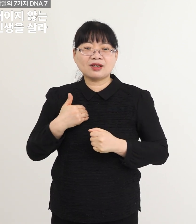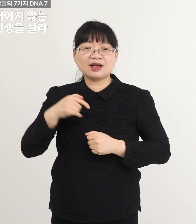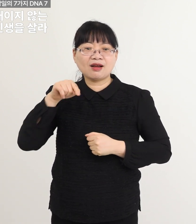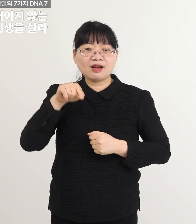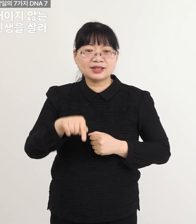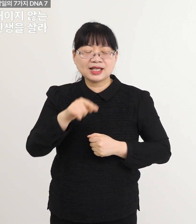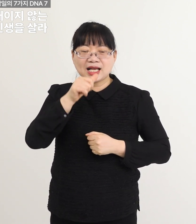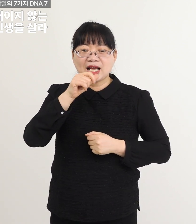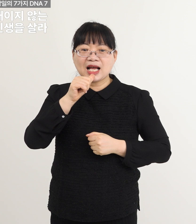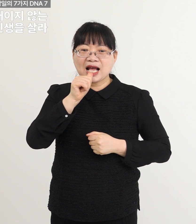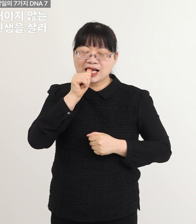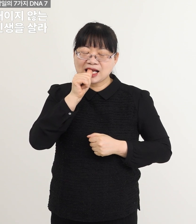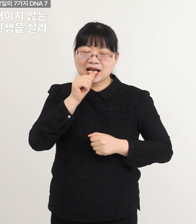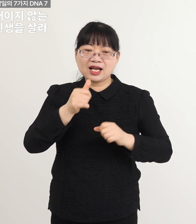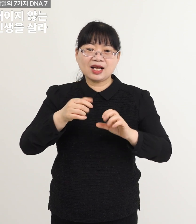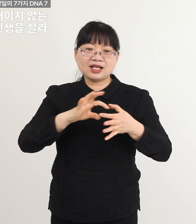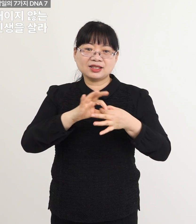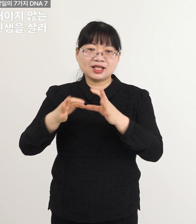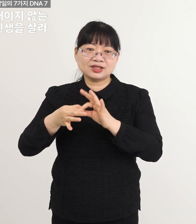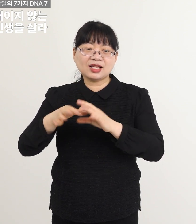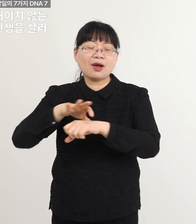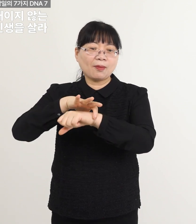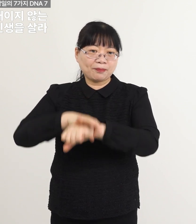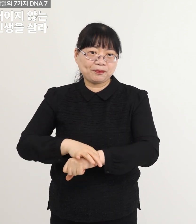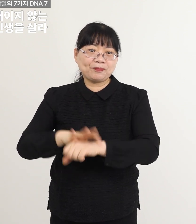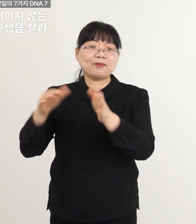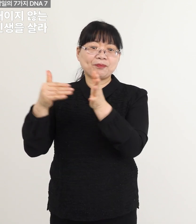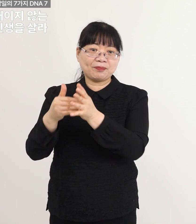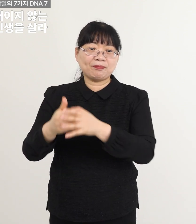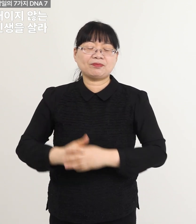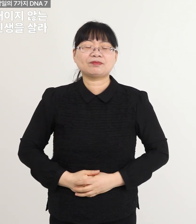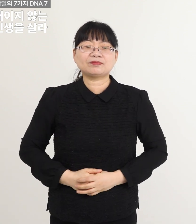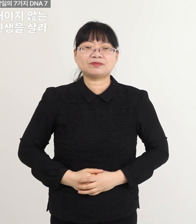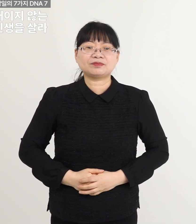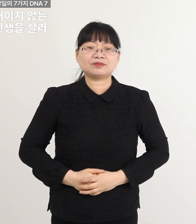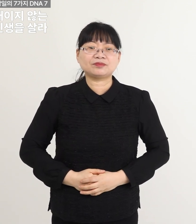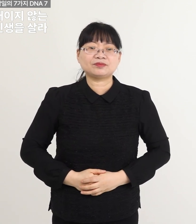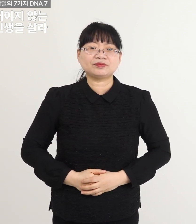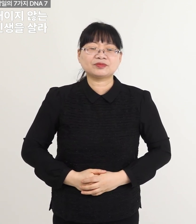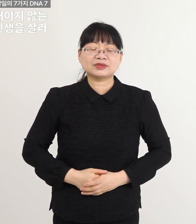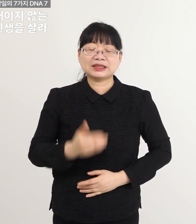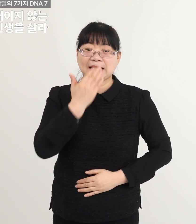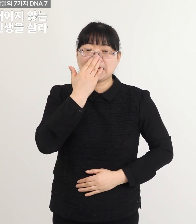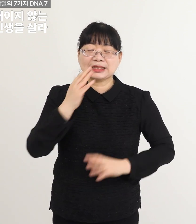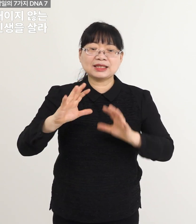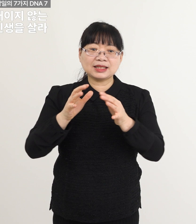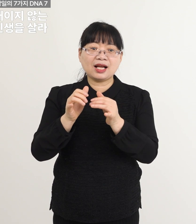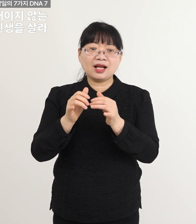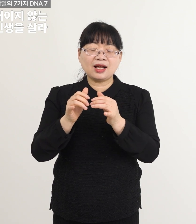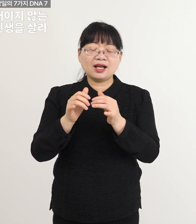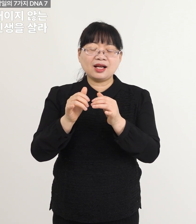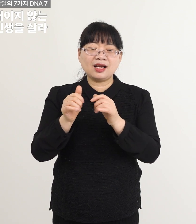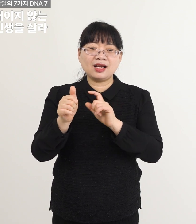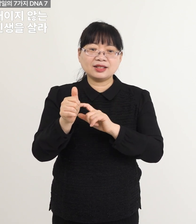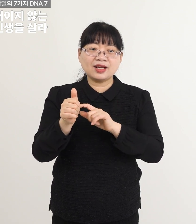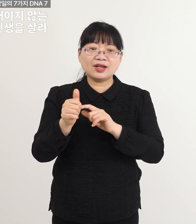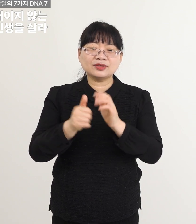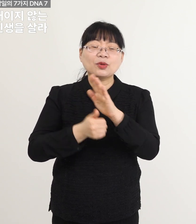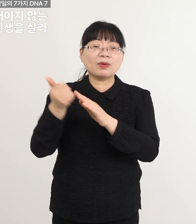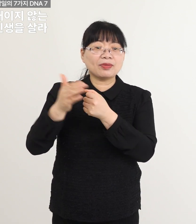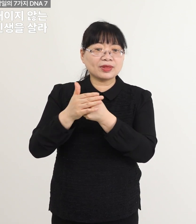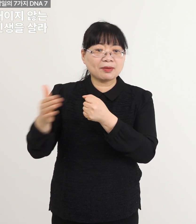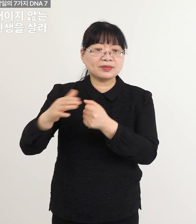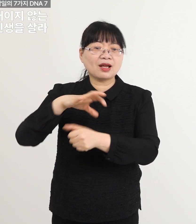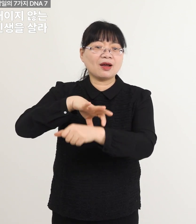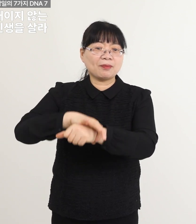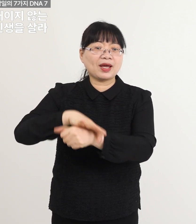이 쇠사슬에 매인 바 되었노라. 그러니까 이스라엘의 소망으로 말미암아 내가 이렇게